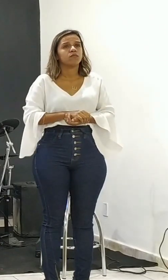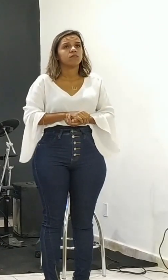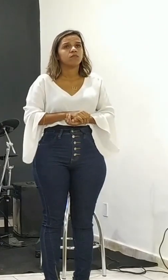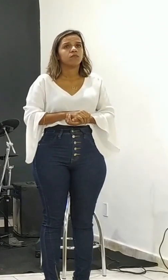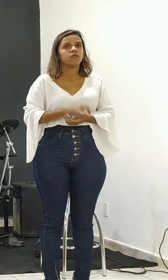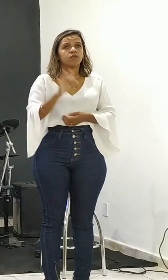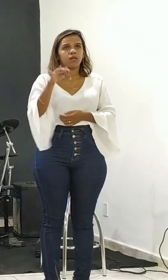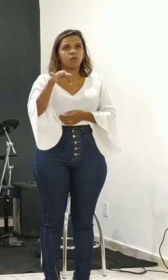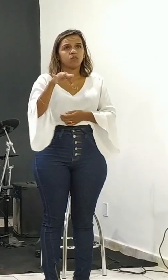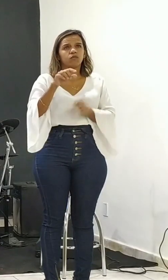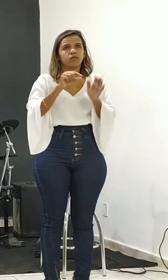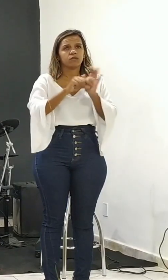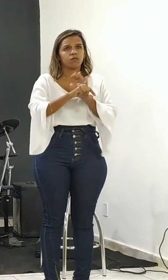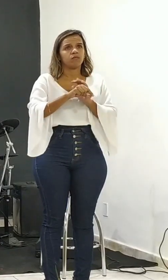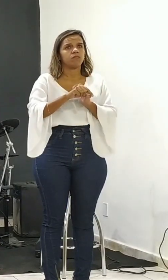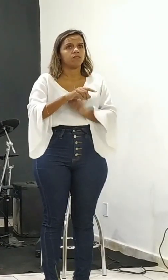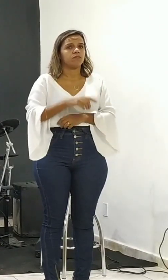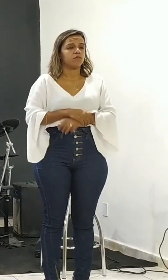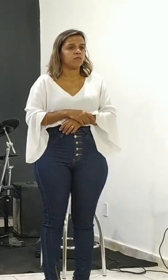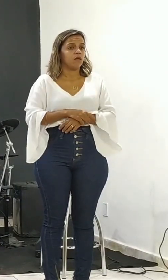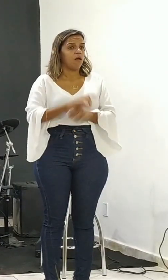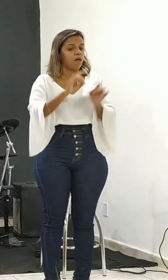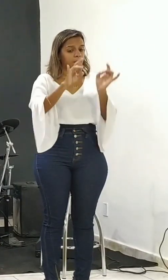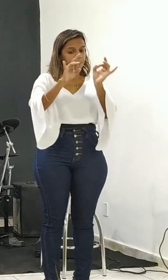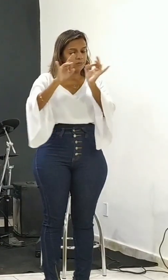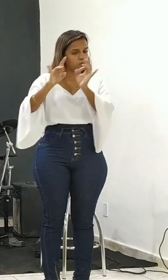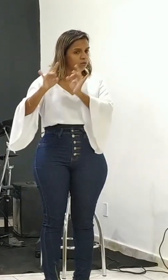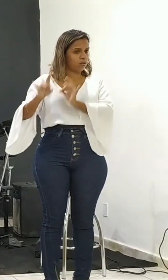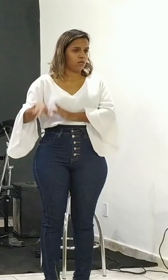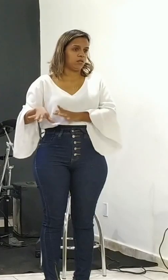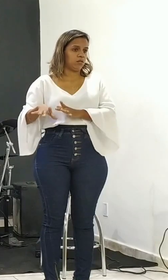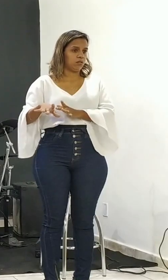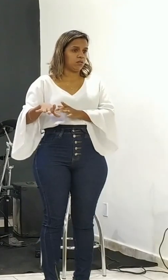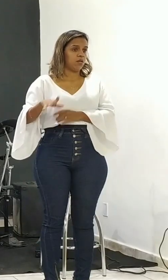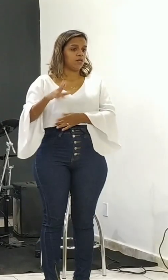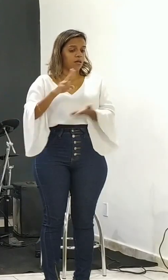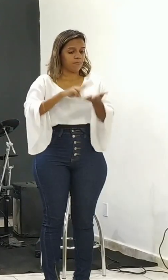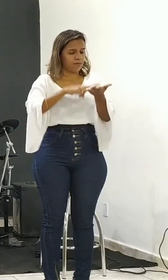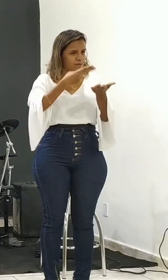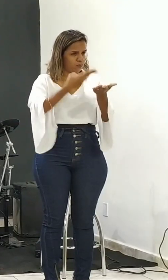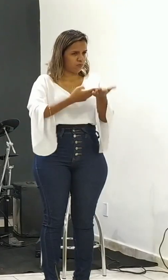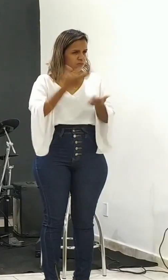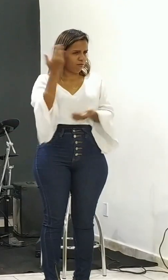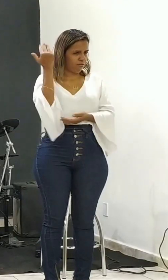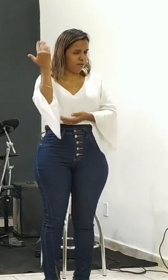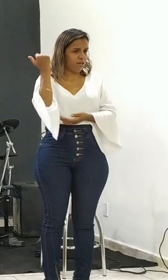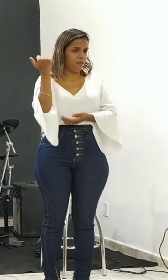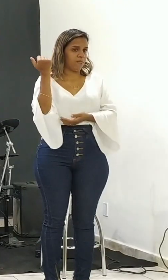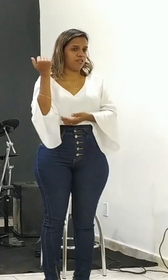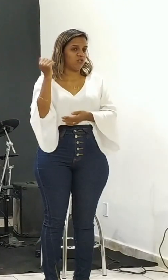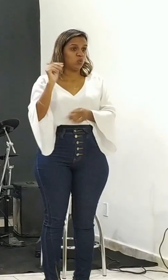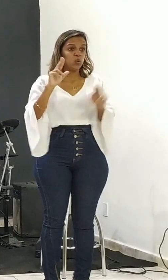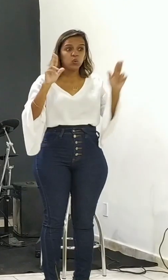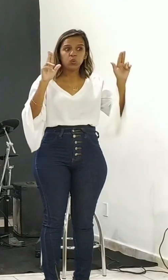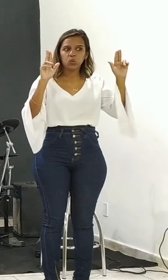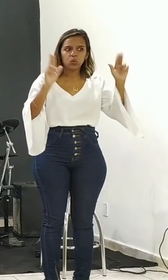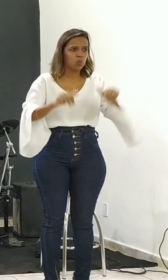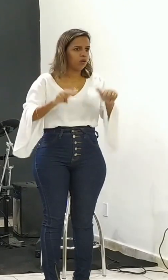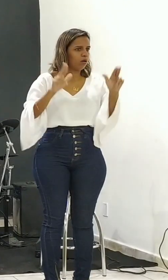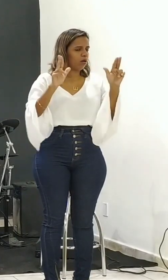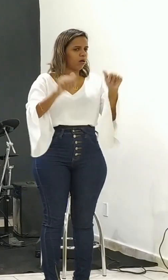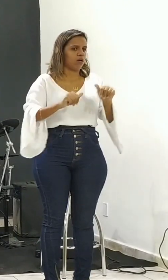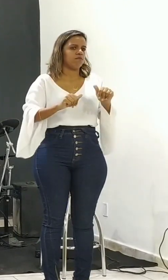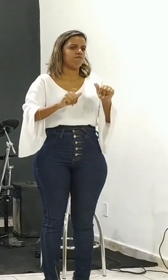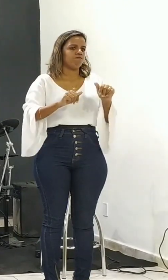lá, não te deixarei. E na minha tradução na época dizia, jamais